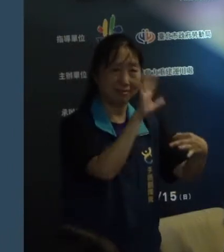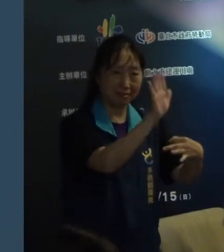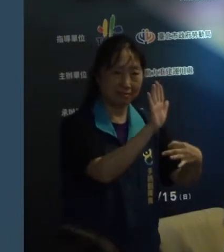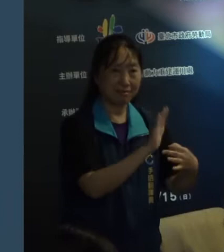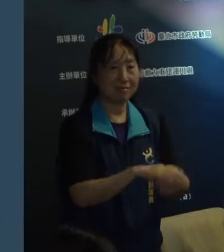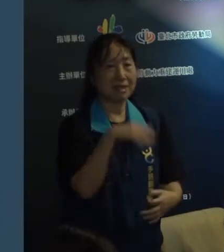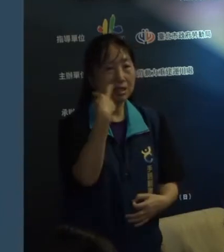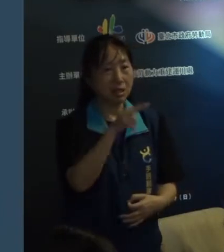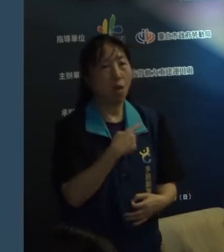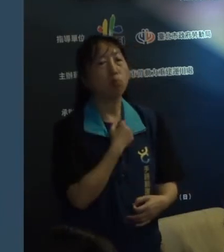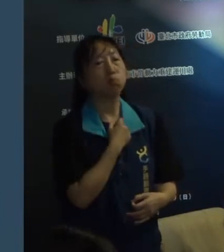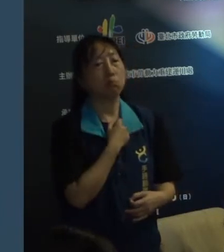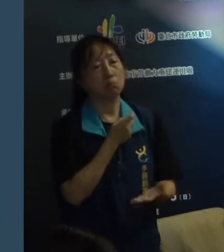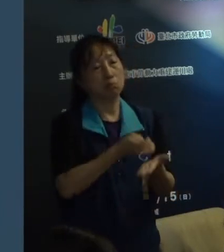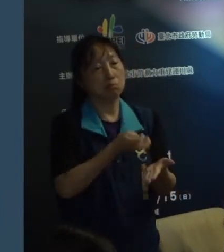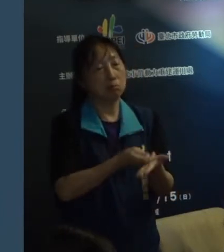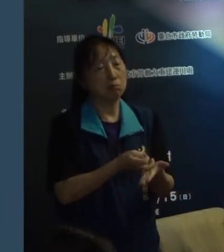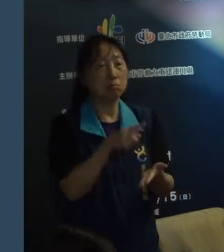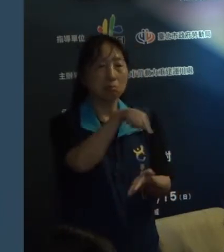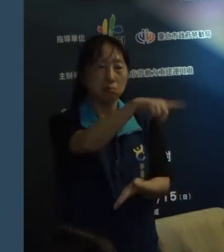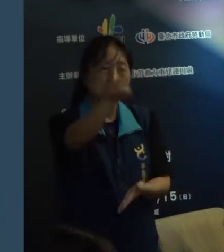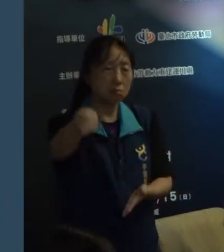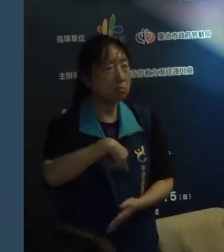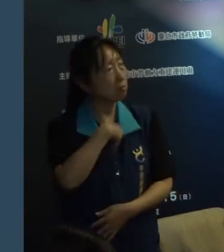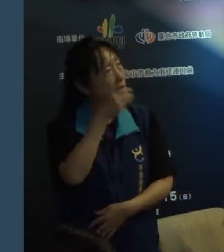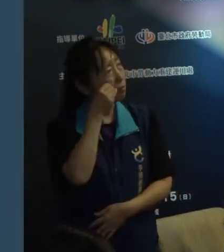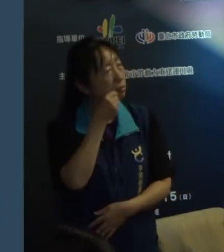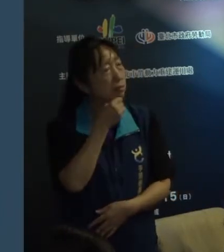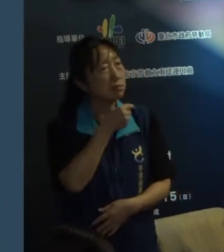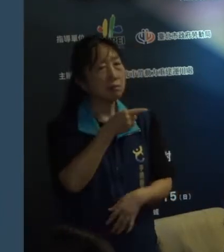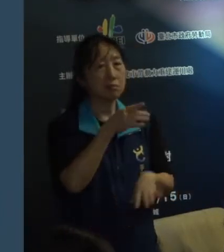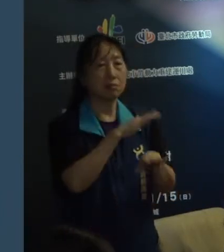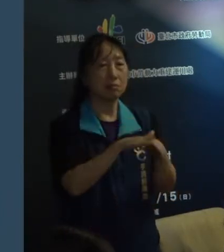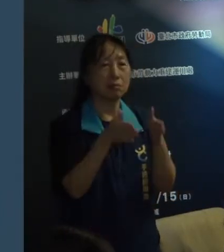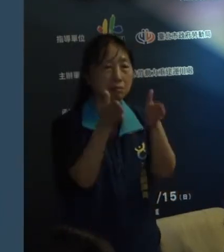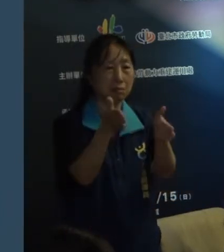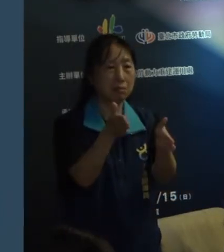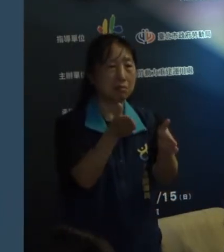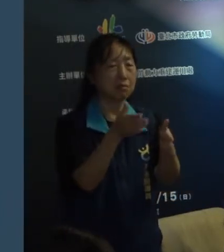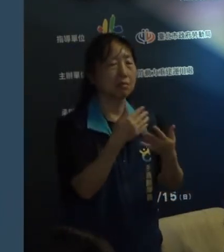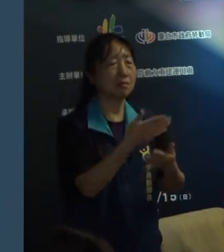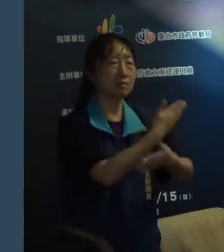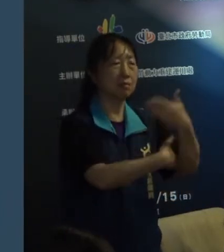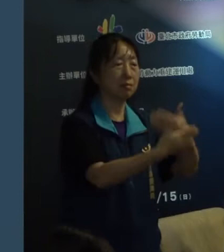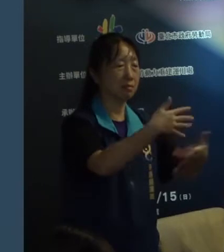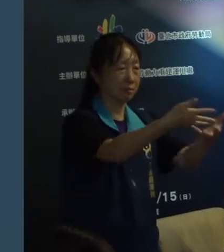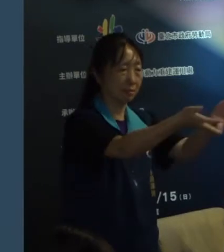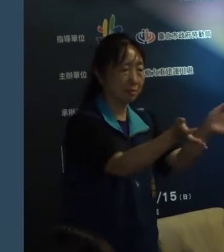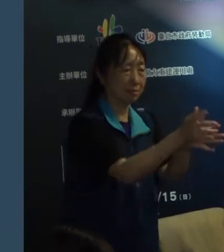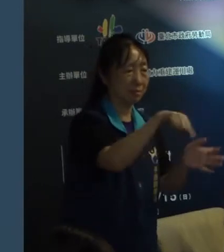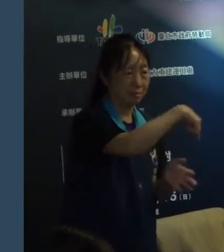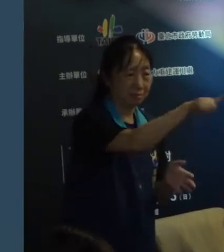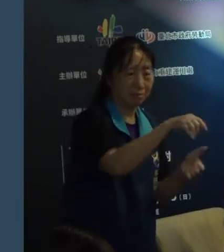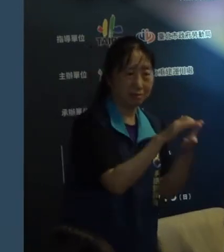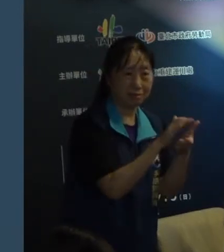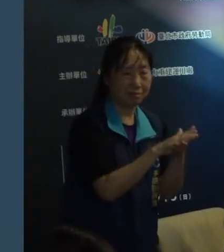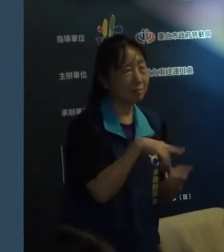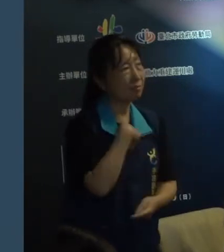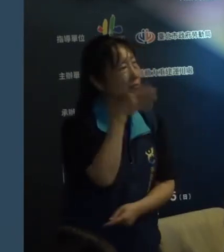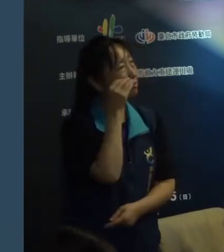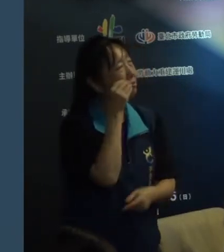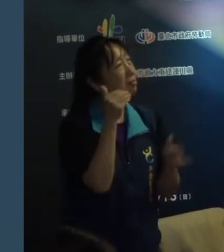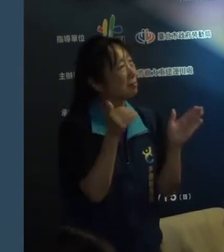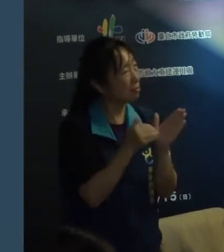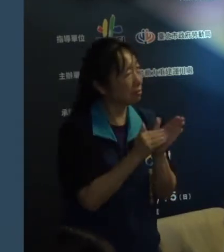常的在意，就是说这些影片对于这些身心障碍的朋友，他们看完之后